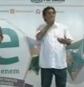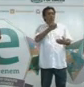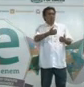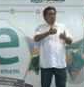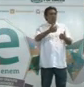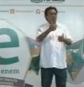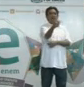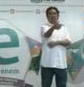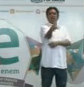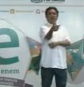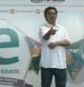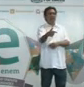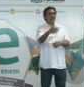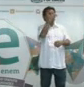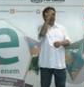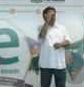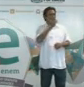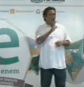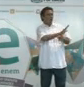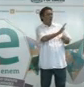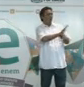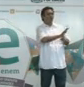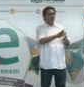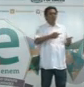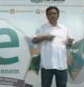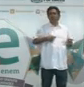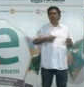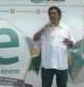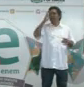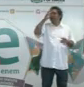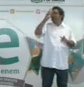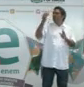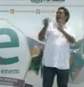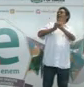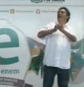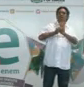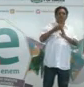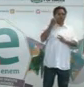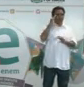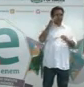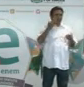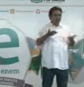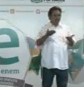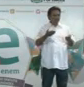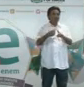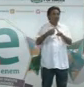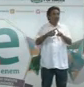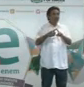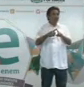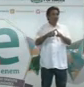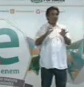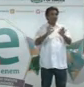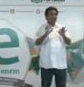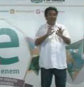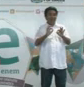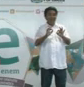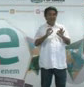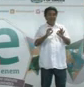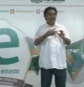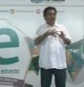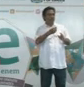bem, uma pessoa que prestasse para ele dedicar o livro. Você entende isso agora? Por que ele não vai dedicar